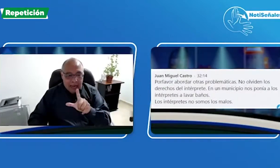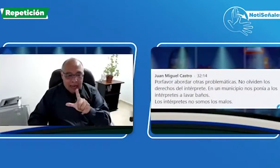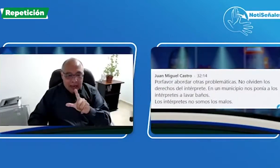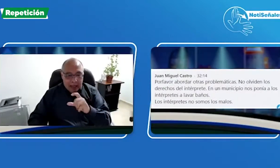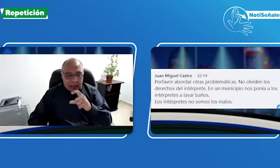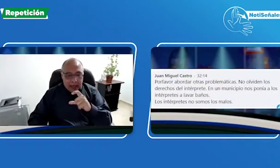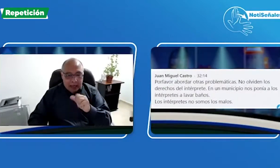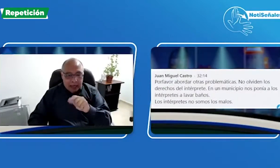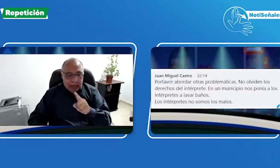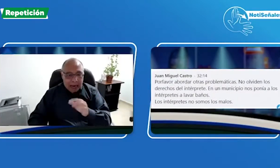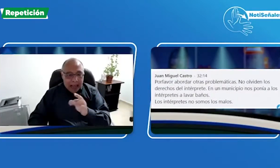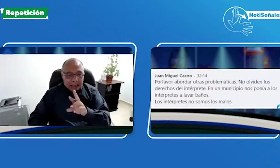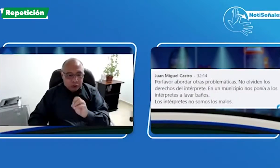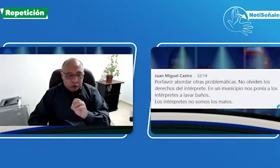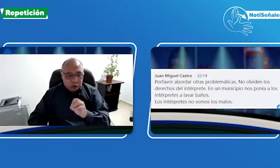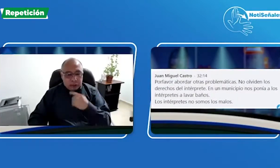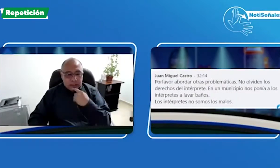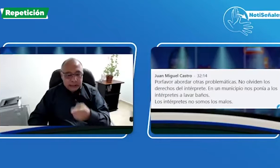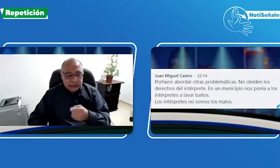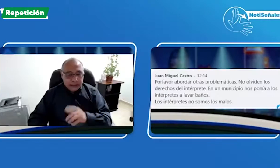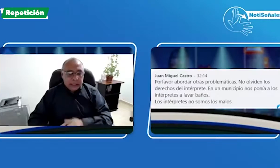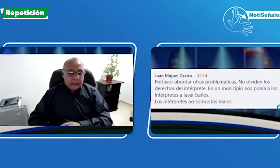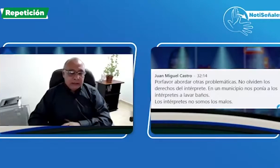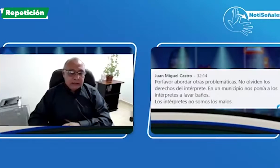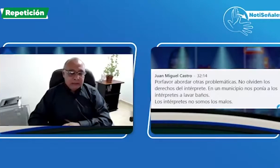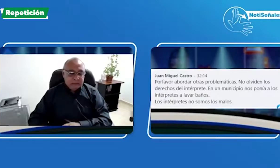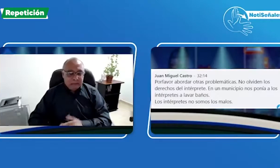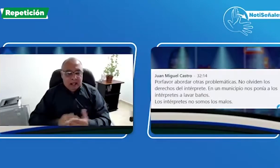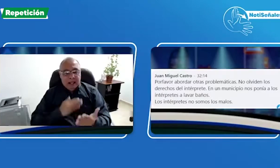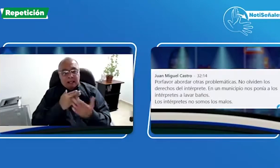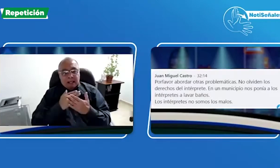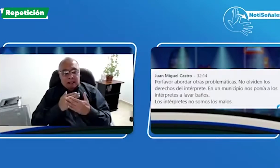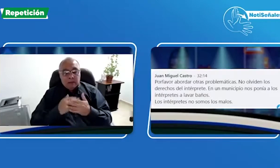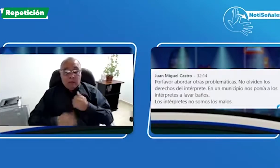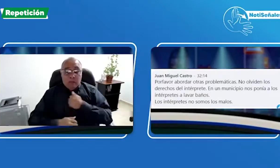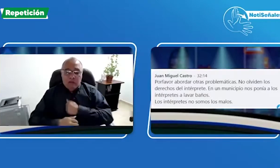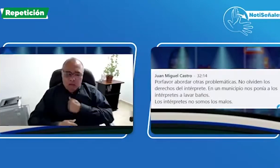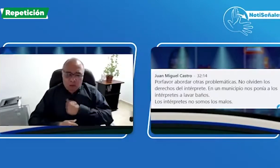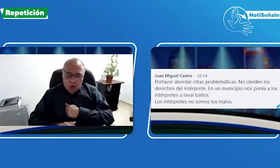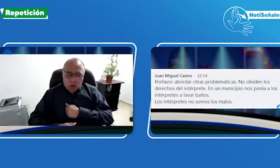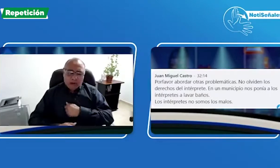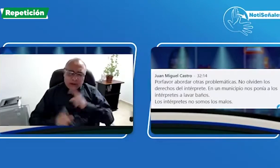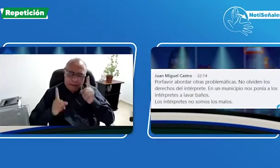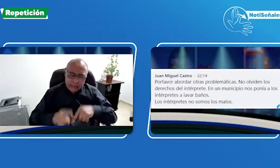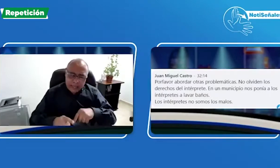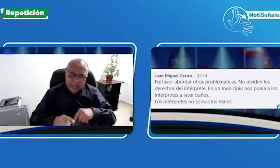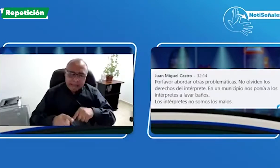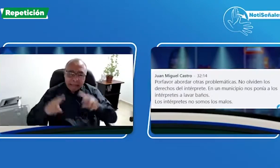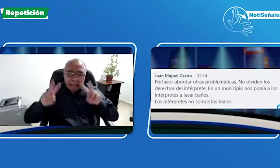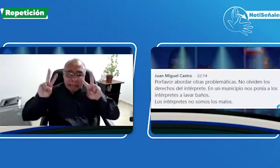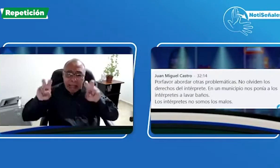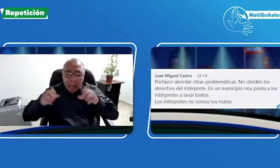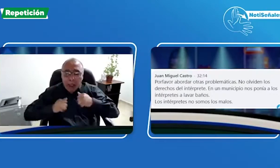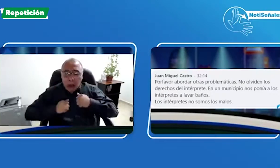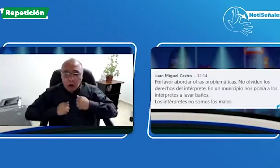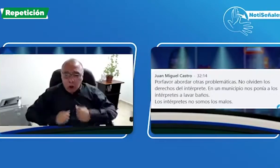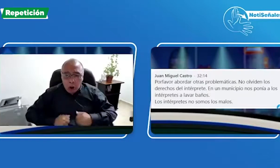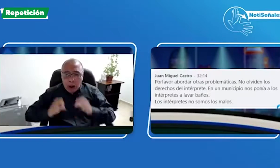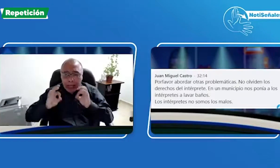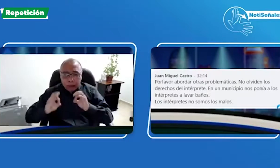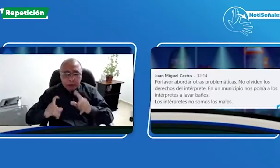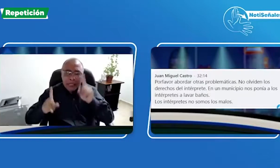Juan Miguel Juan Otra persona Que nos Deja aquí Su comentario Nos dice Nos pide